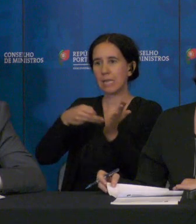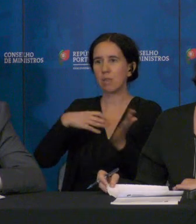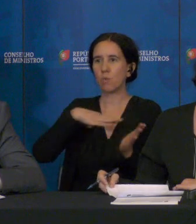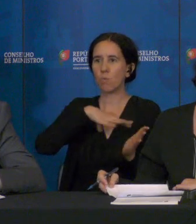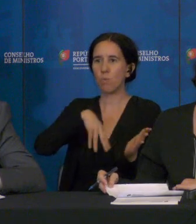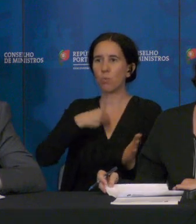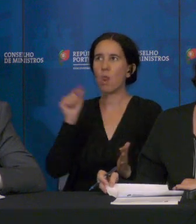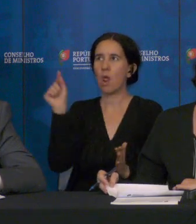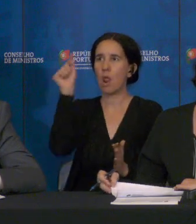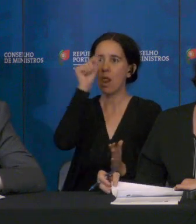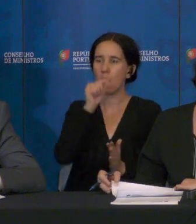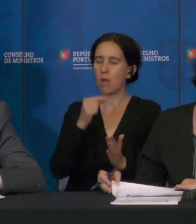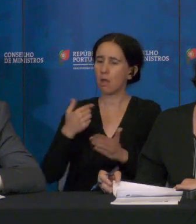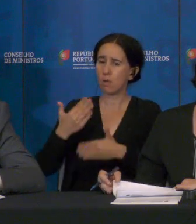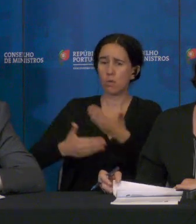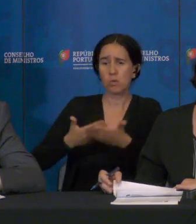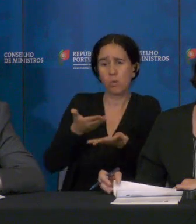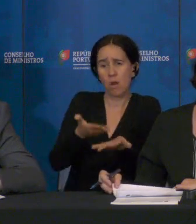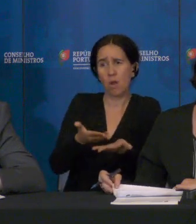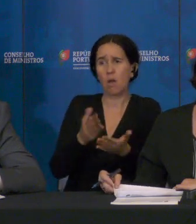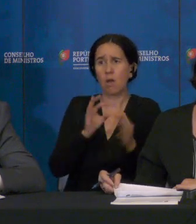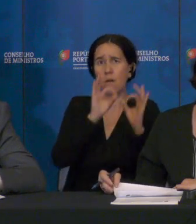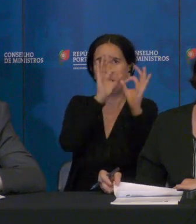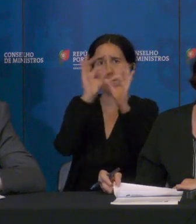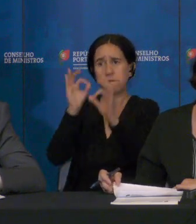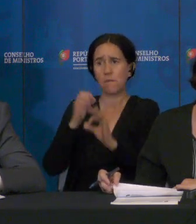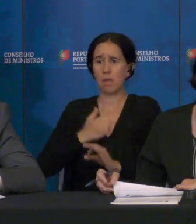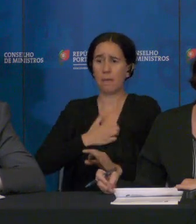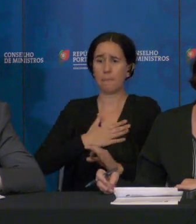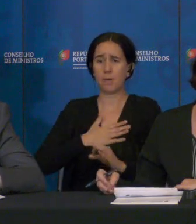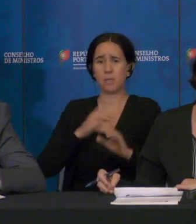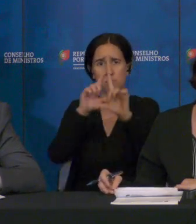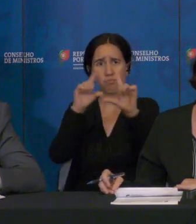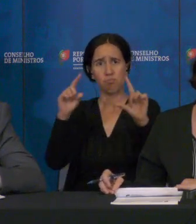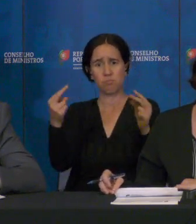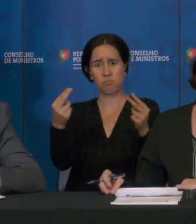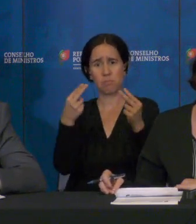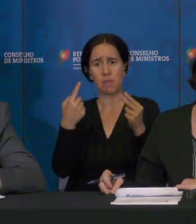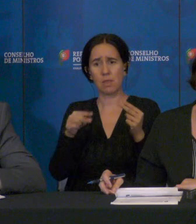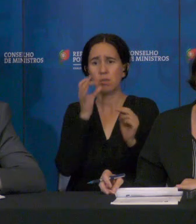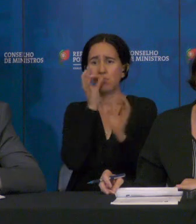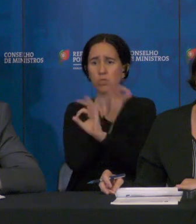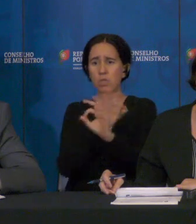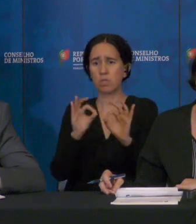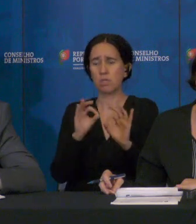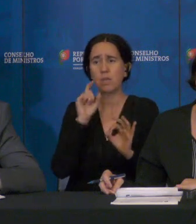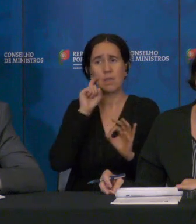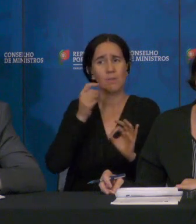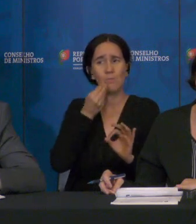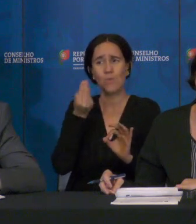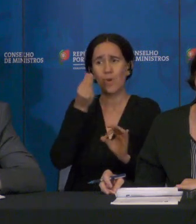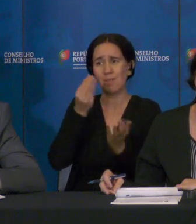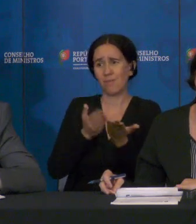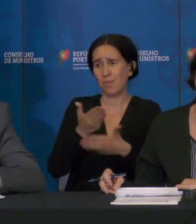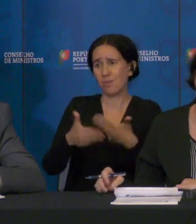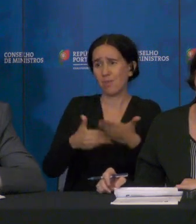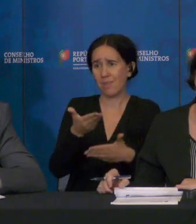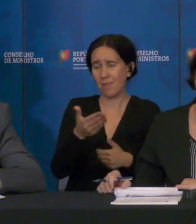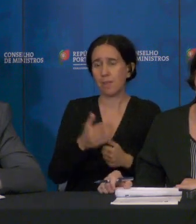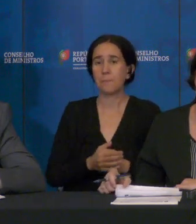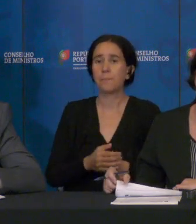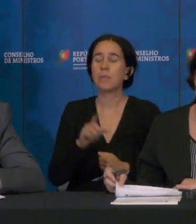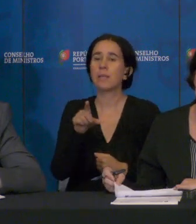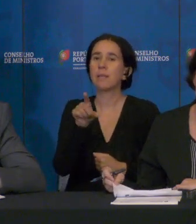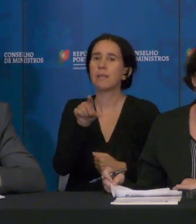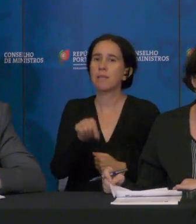do mundo continuará a servir. É uma empresa com reputação de excelência e essa é a melhor garantia da sua continuidade.